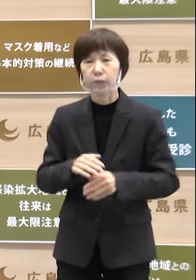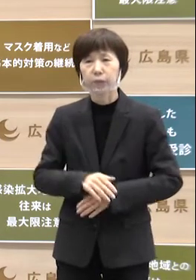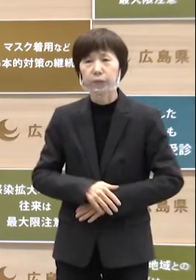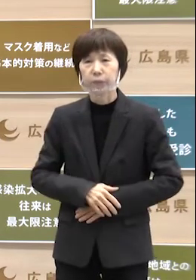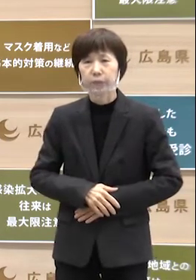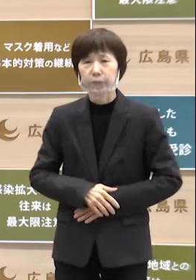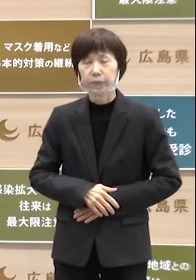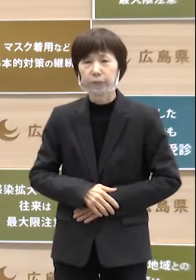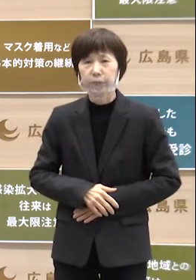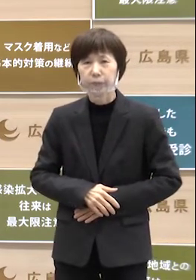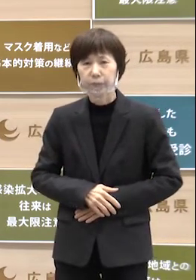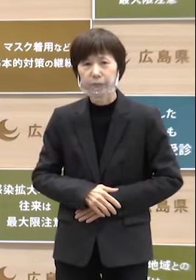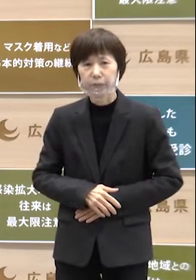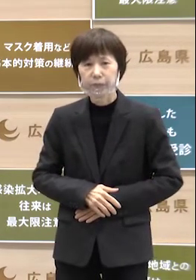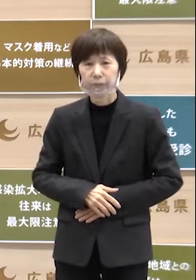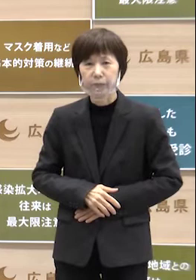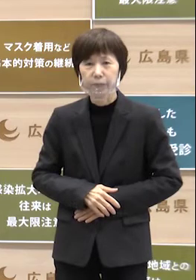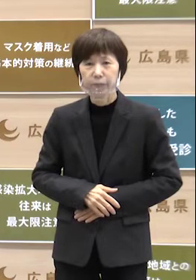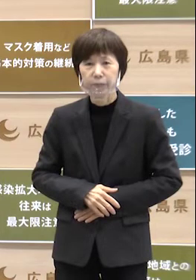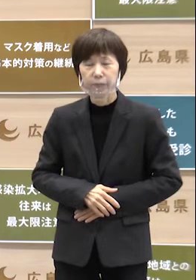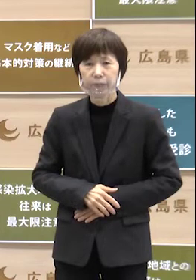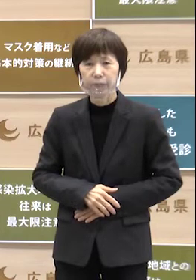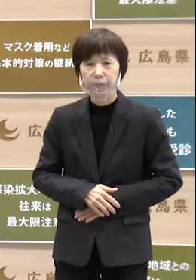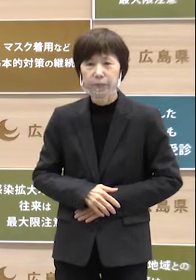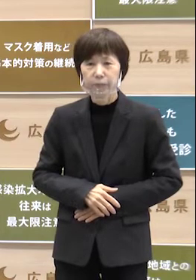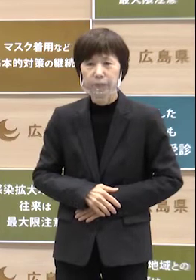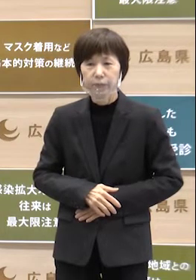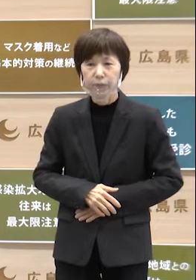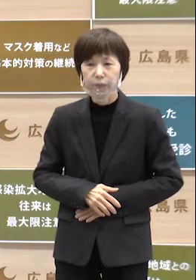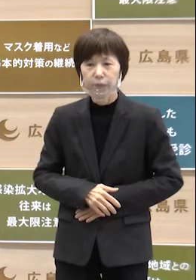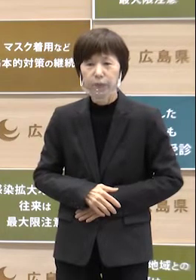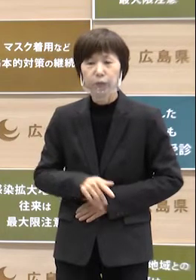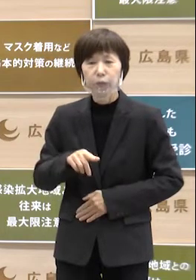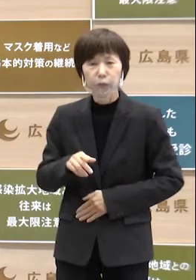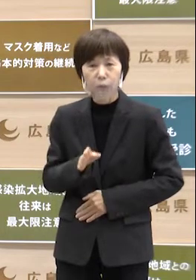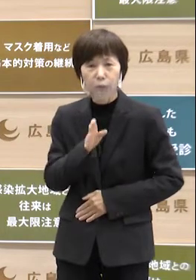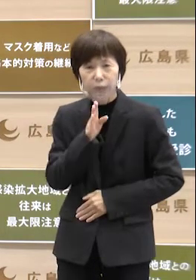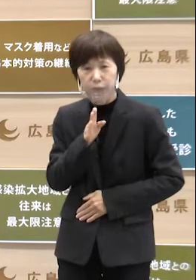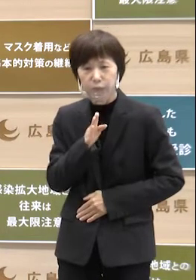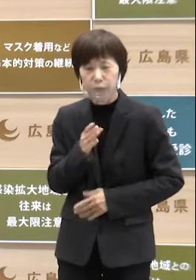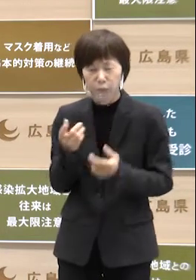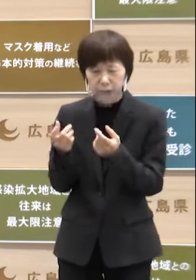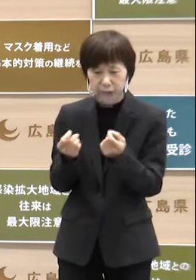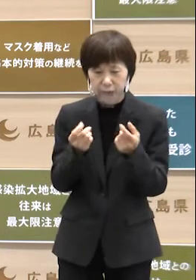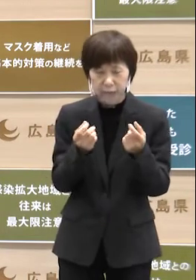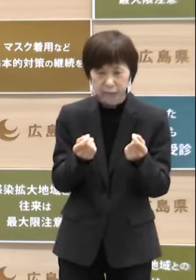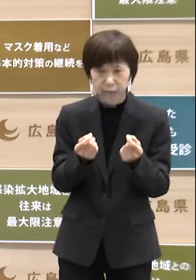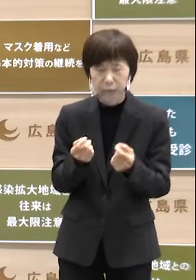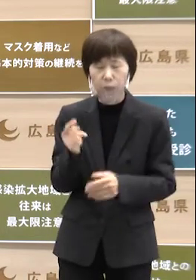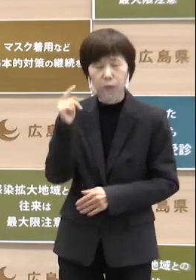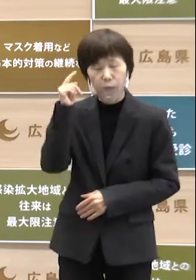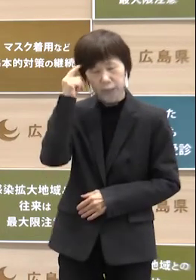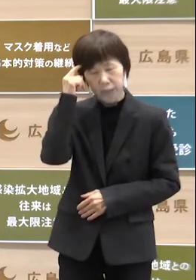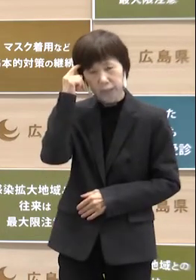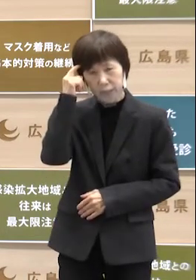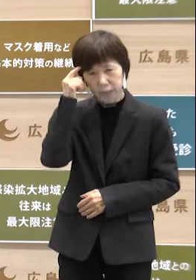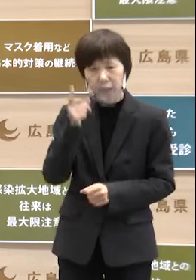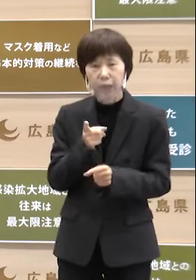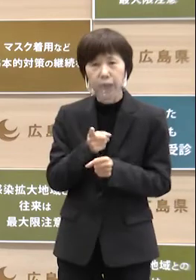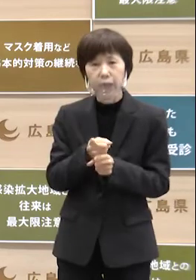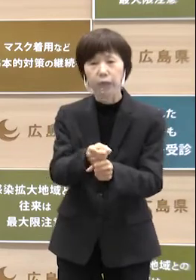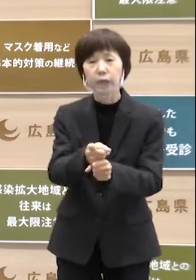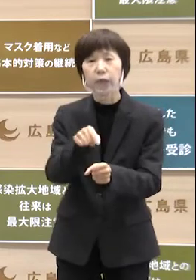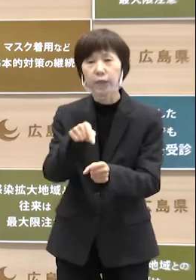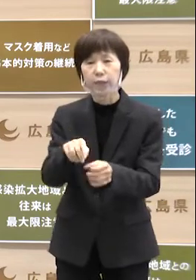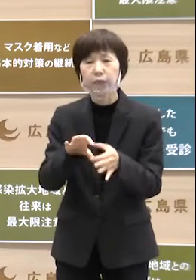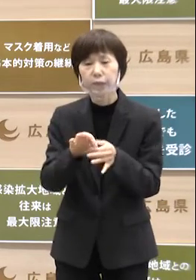ですね、そこをその現実をしっかりと見て、核兵器の問題というのに取り組まなければいけ